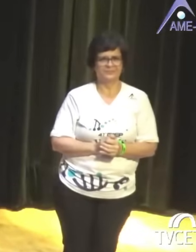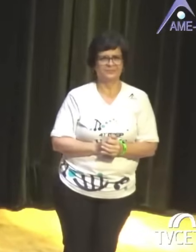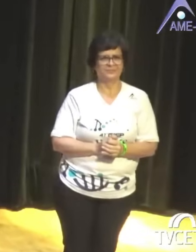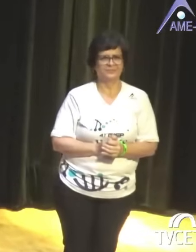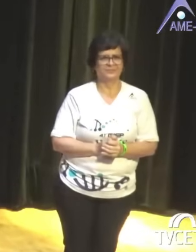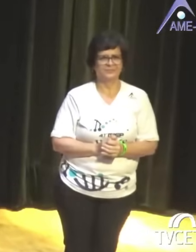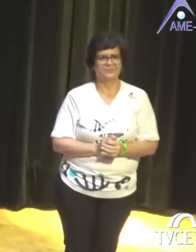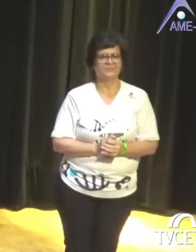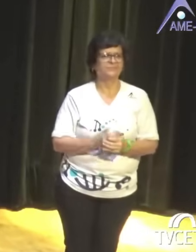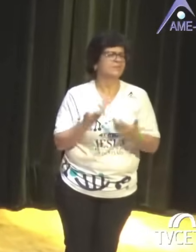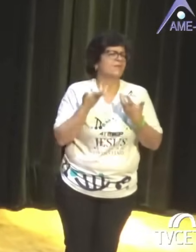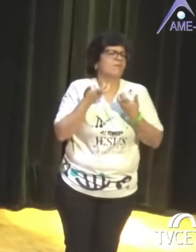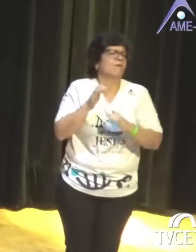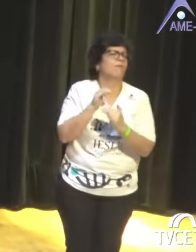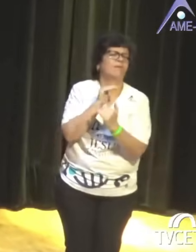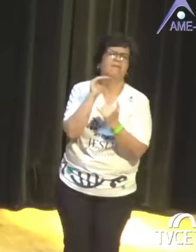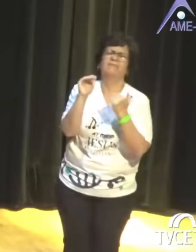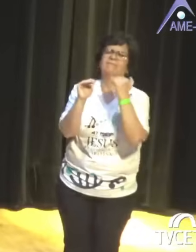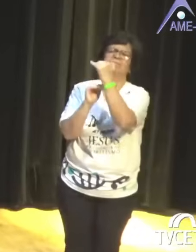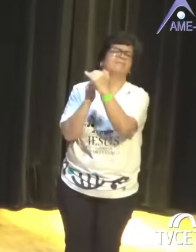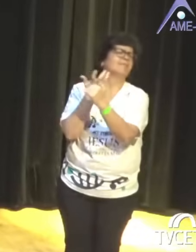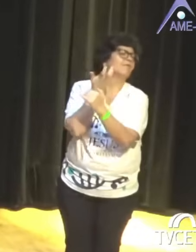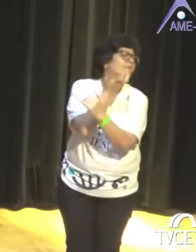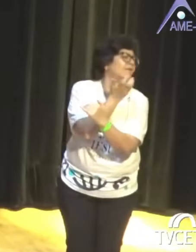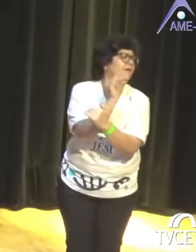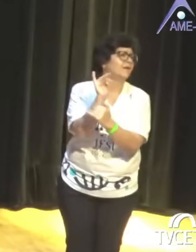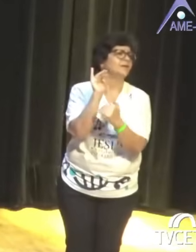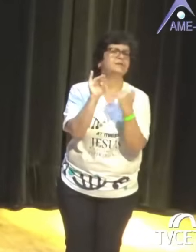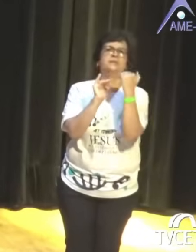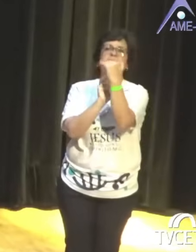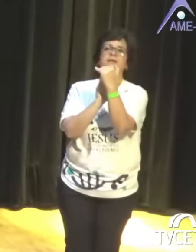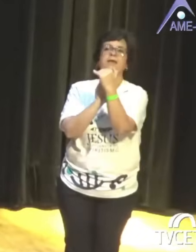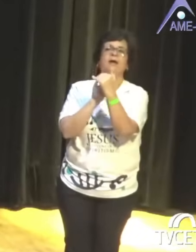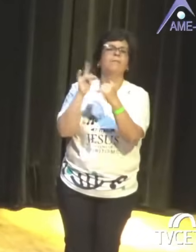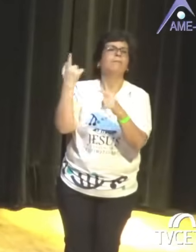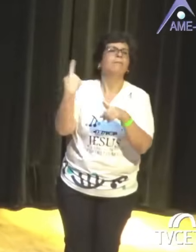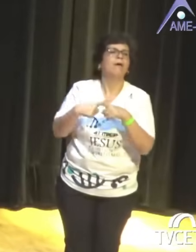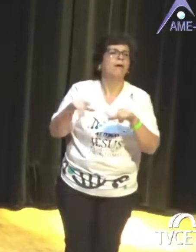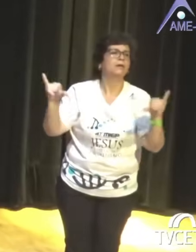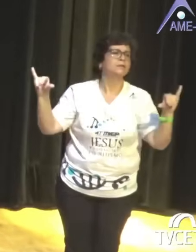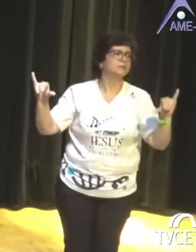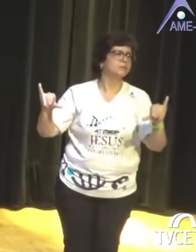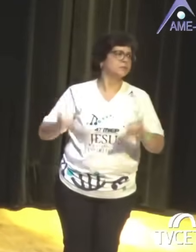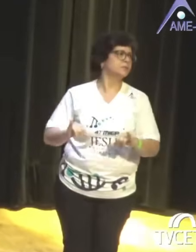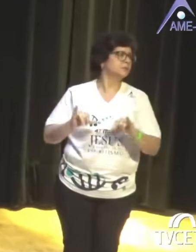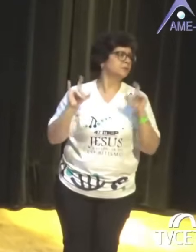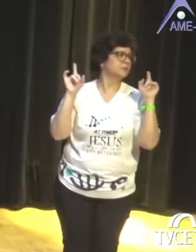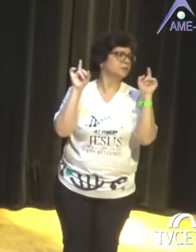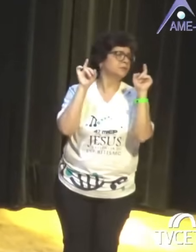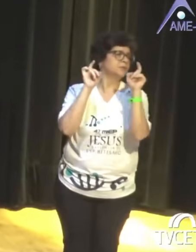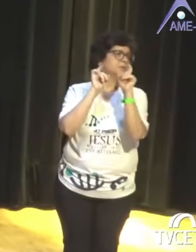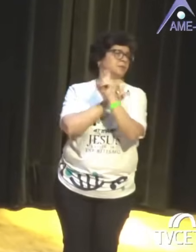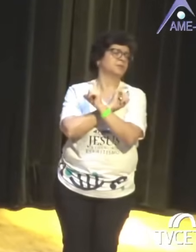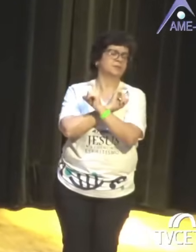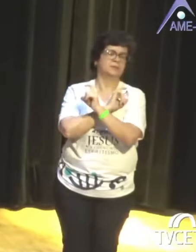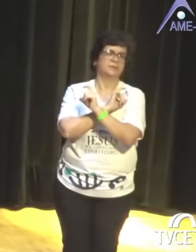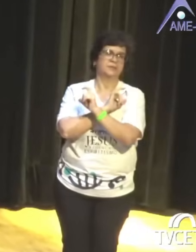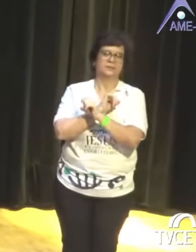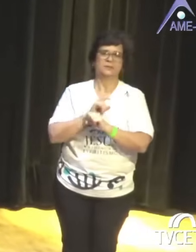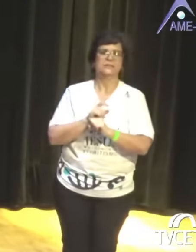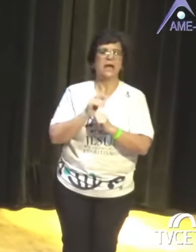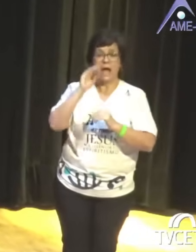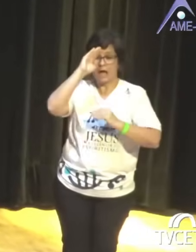aqui não quero subir por quê Porque a subida é árdua